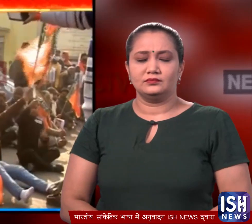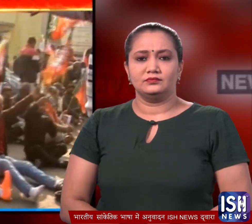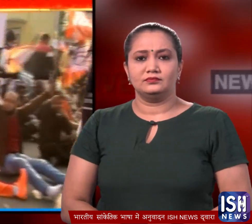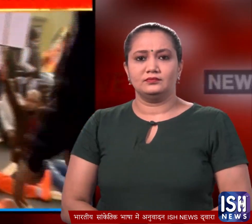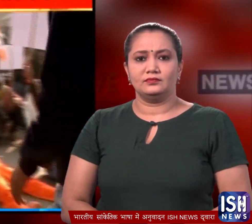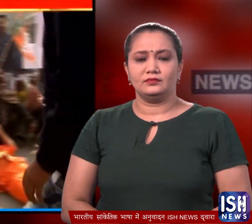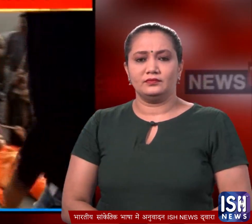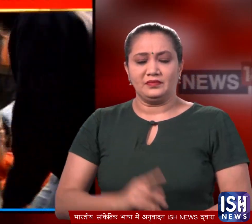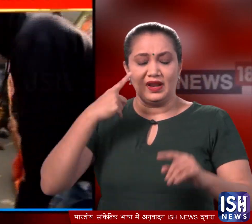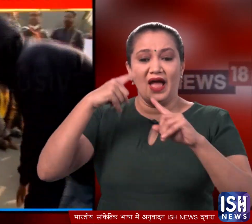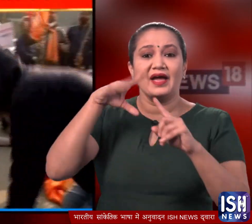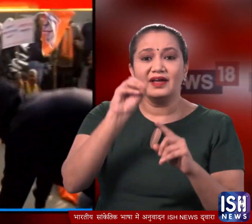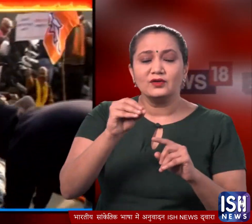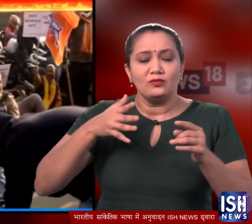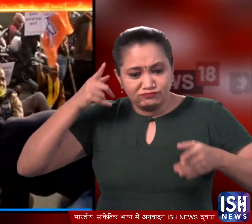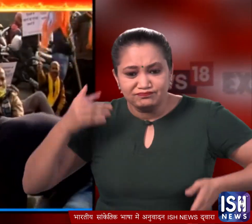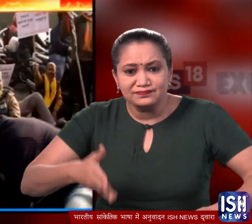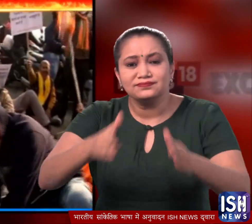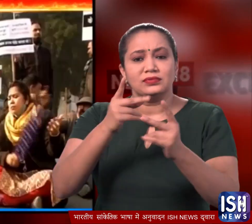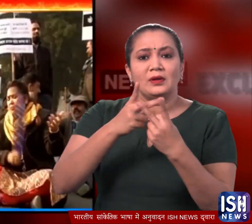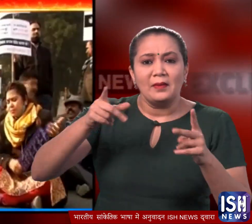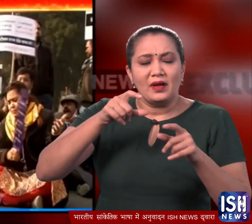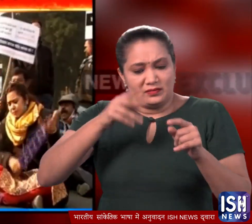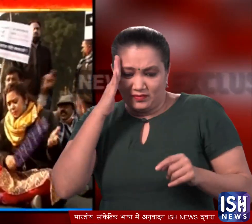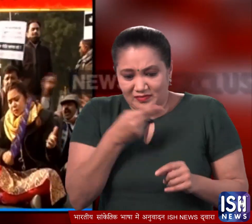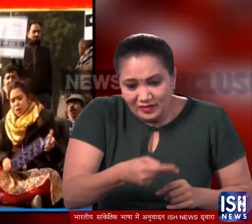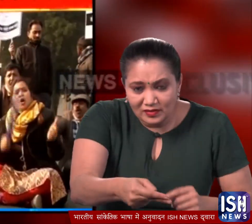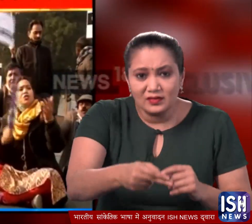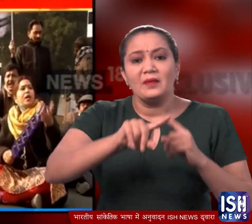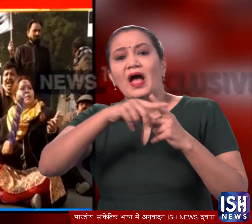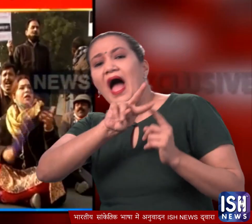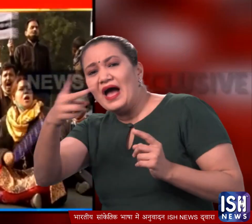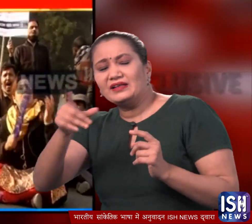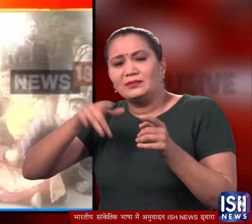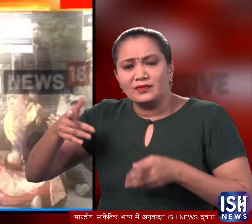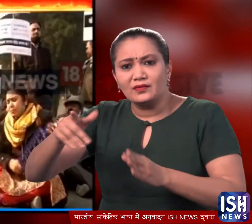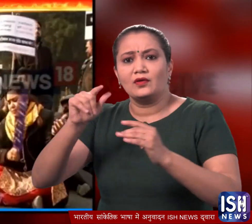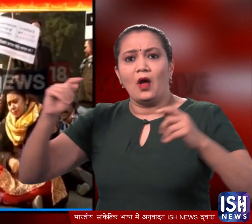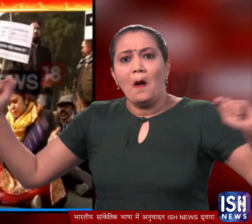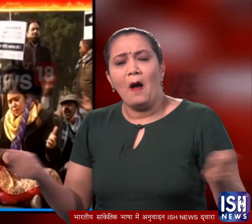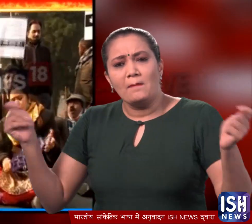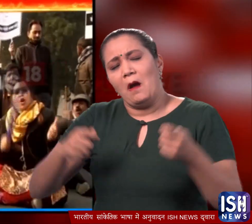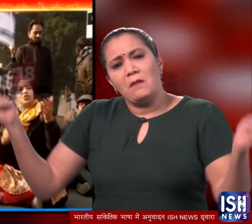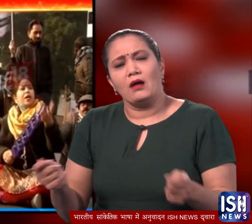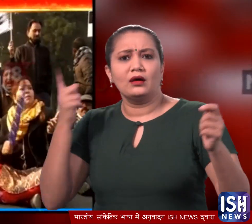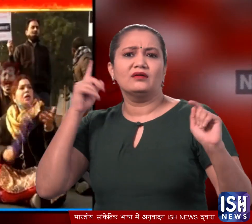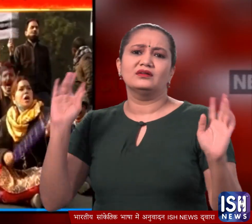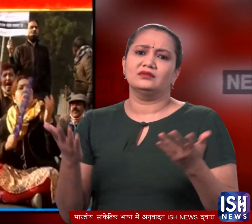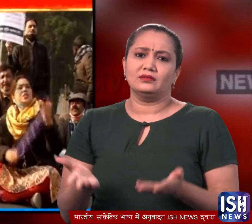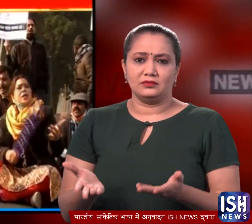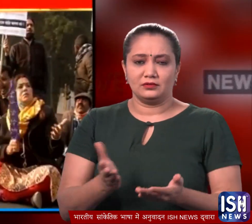आईटीओ चौराहे के एक रास्ते पर पार्टी के लोगों ने लेटकर रास्ता रोका तो दूसरे रास्ते पर वो ढोलक लेकर बैठ गए।